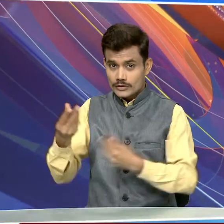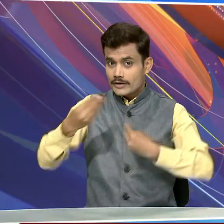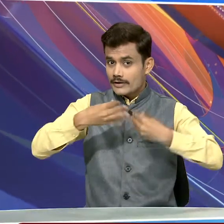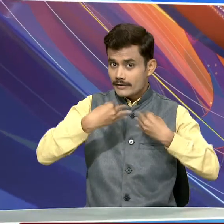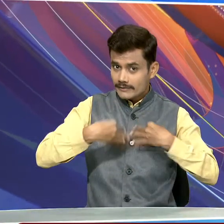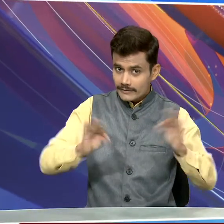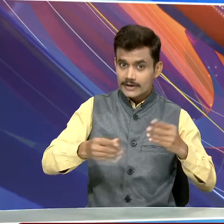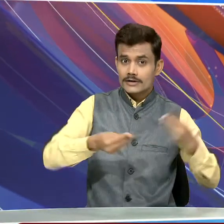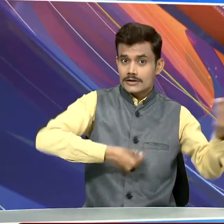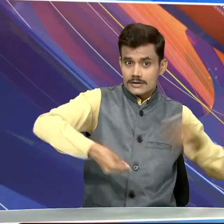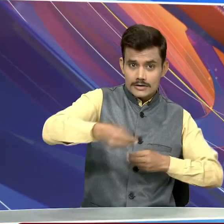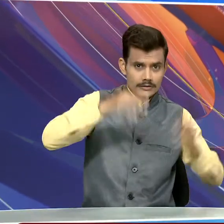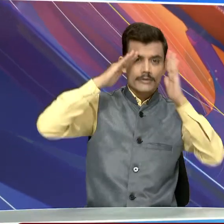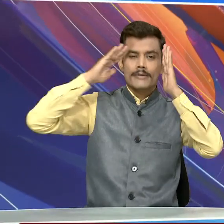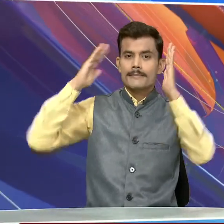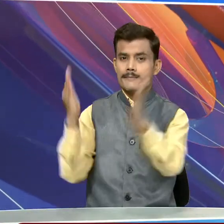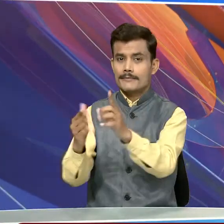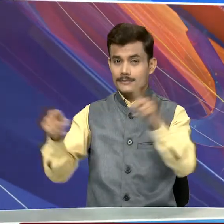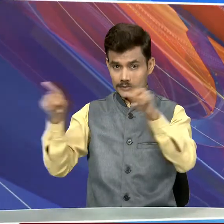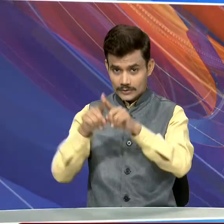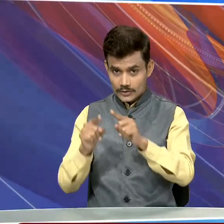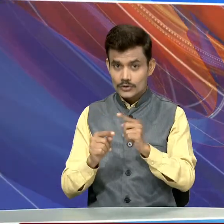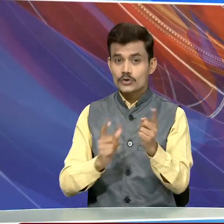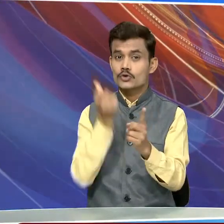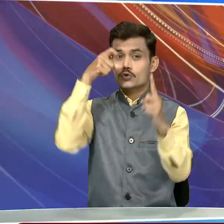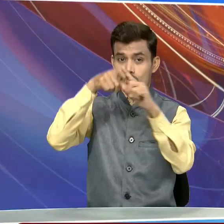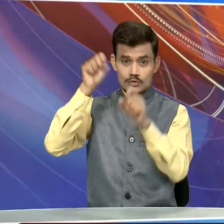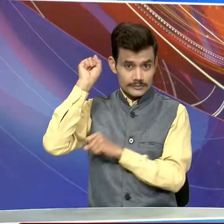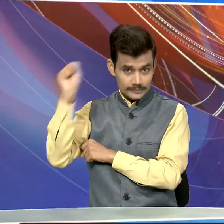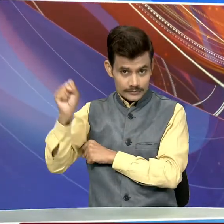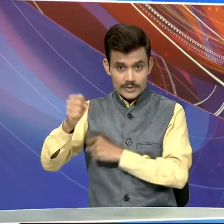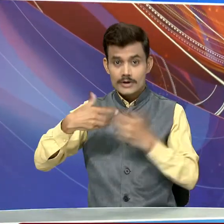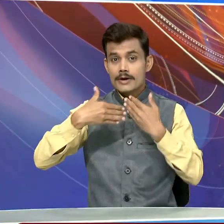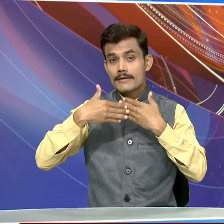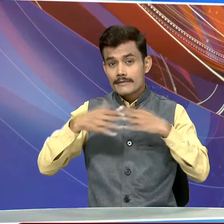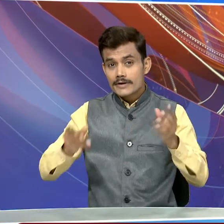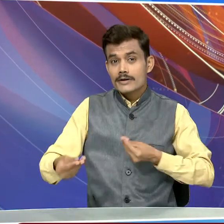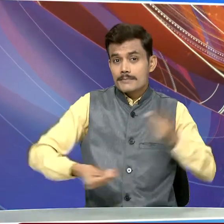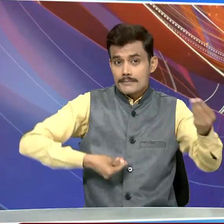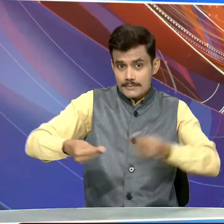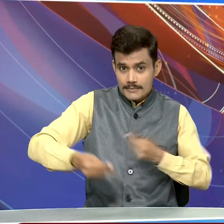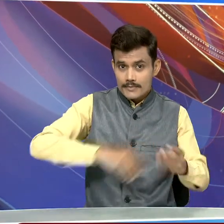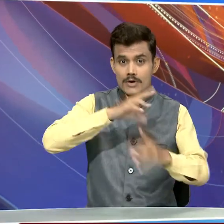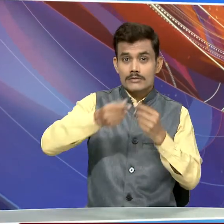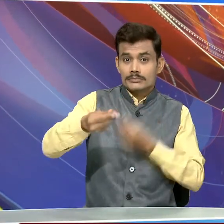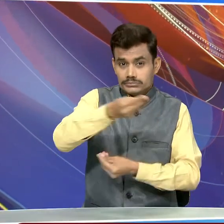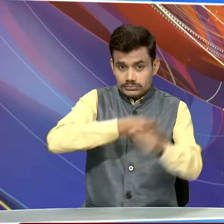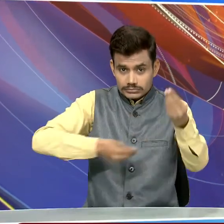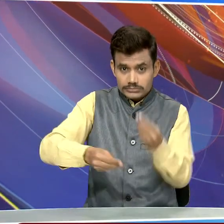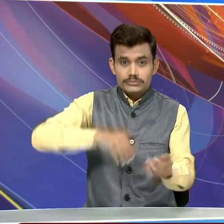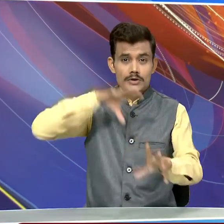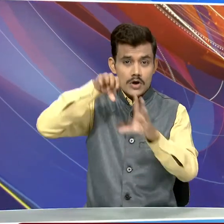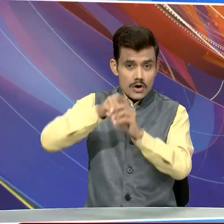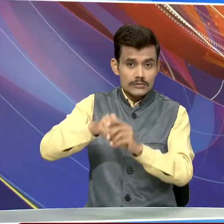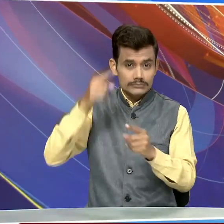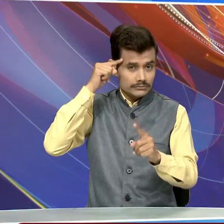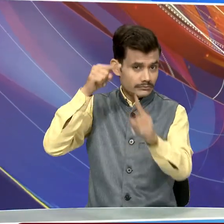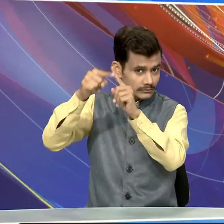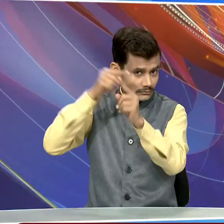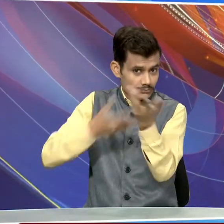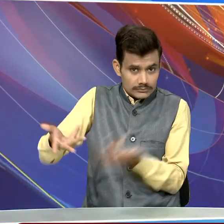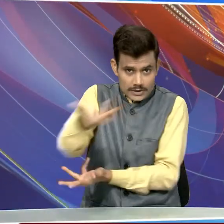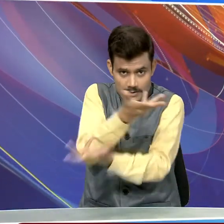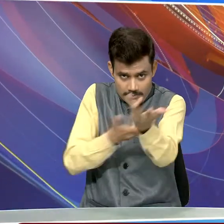समझौता वार्ता पर होगा फोकस। यूरोपीय मुक्त व्यापार संगठन के साथ व्यापार और आर्थिक भागीदारी समझौते पर भी होगी